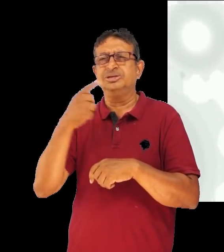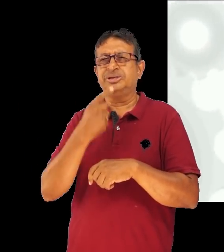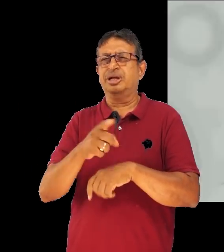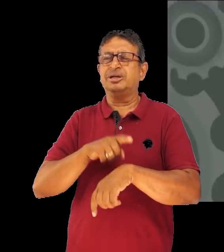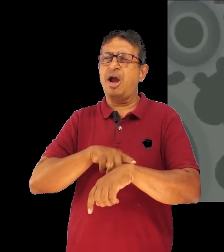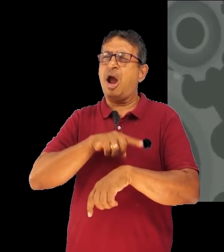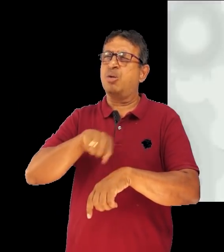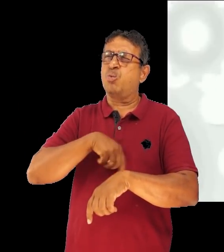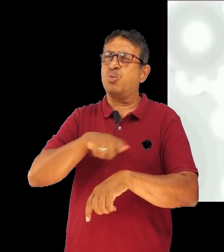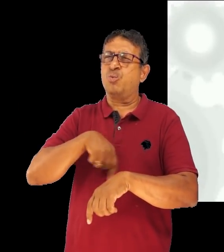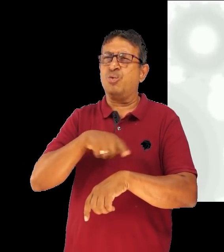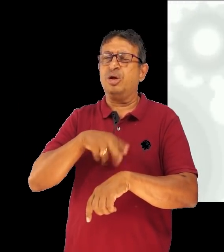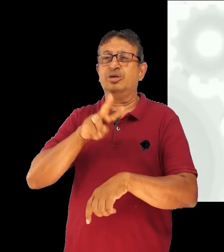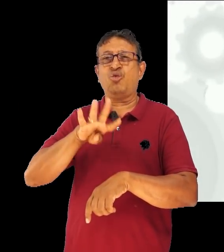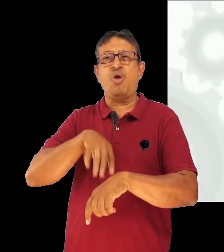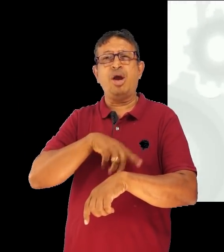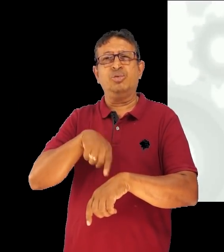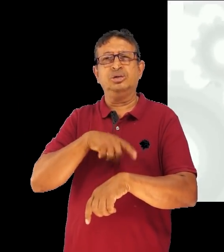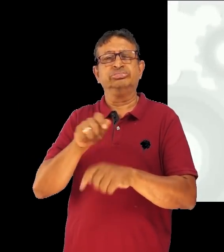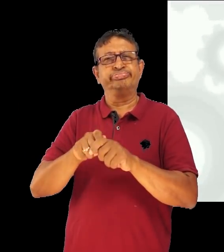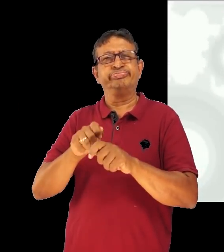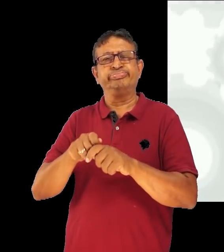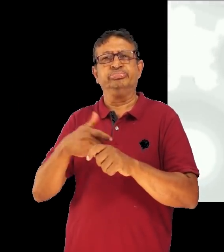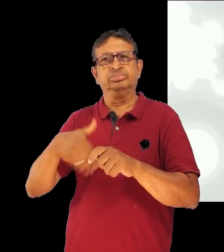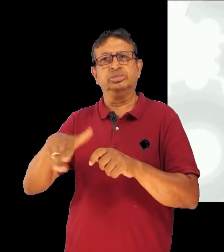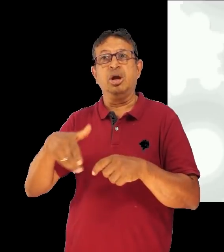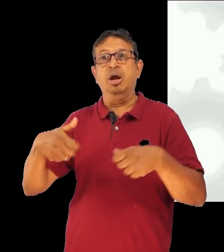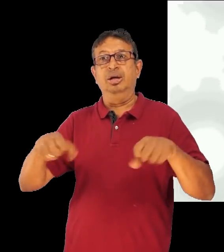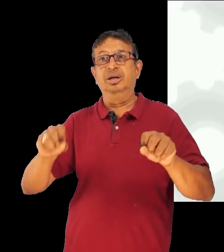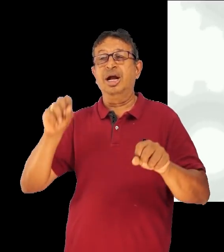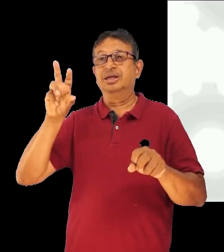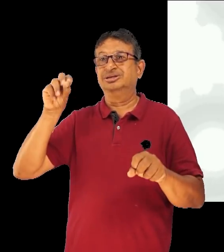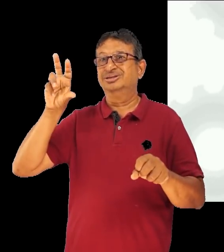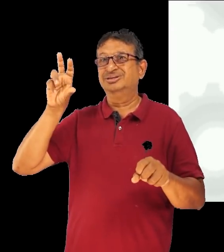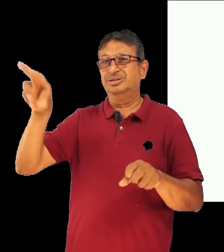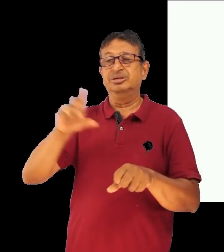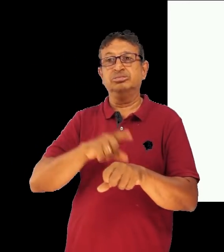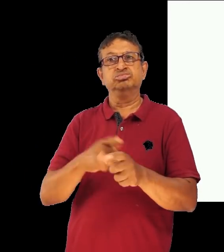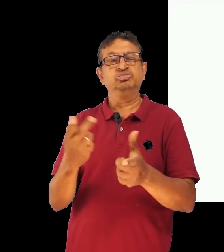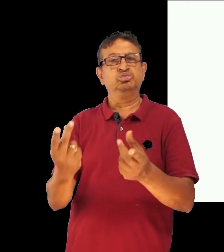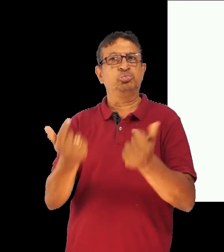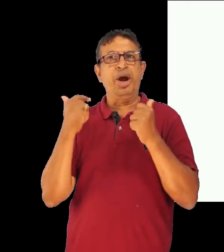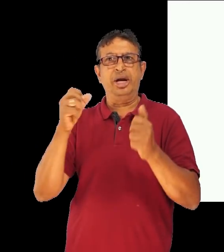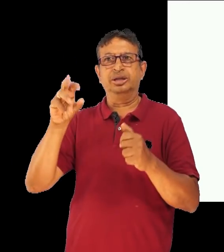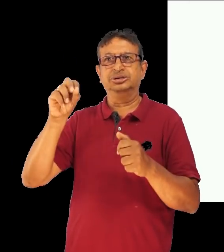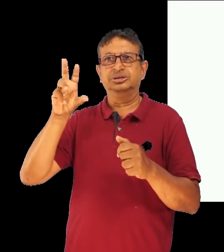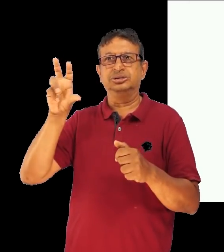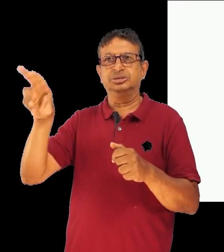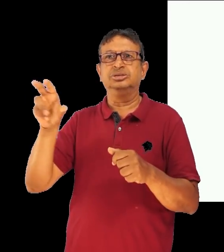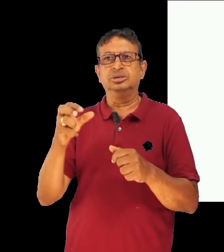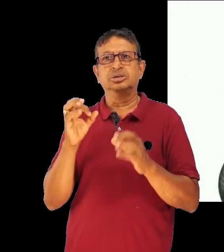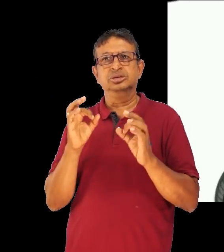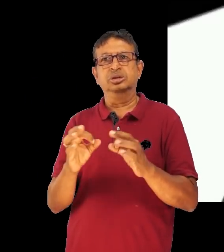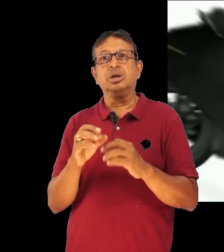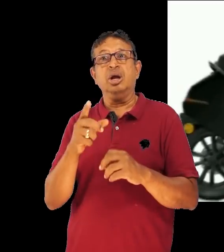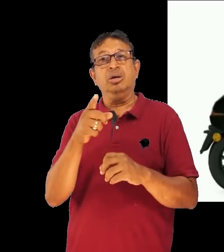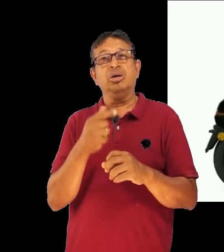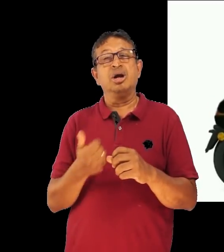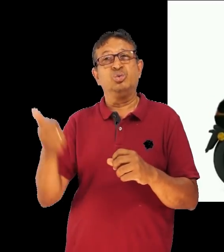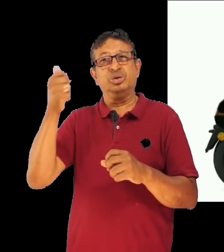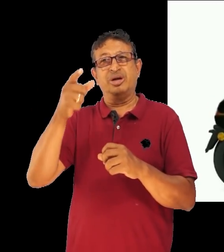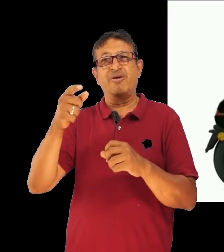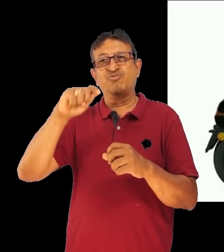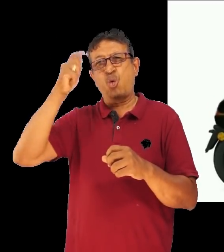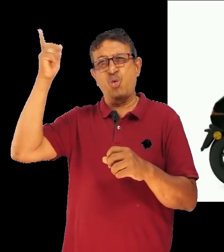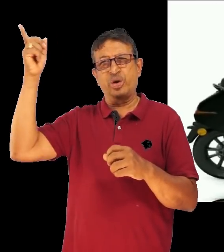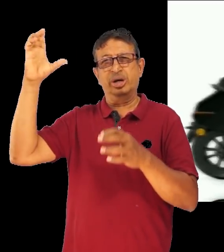है मार्च, अप्रैल, मई, जून से ही इसकी प्रोडक्शन शुरू कर दी जाएगी। 20 लाख इलेक्ट्रिक स्कूटर्स को यहां से हर साल मैन्युफैक्चर किया जाएगा,